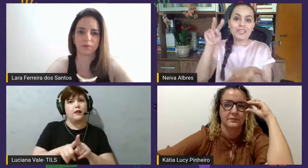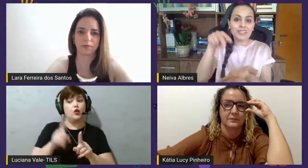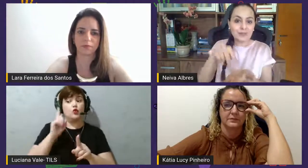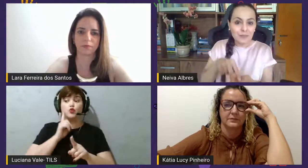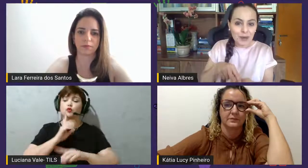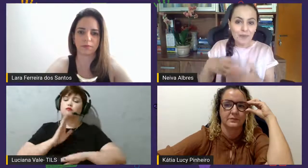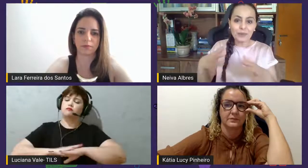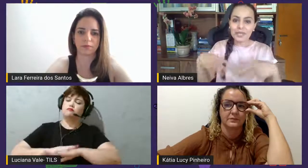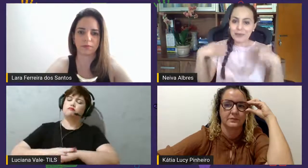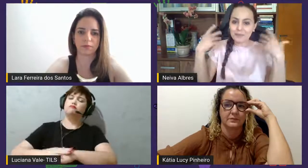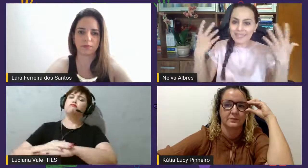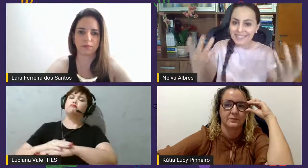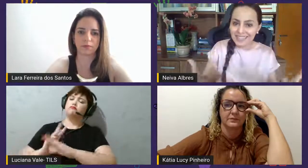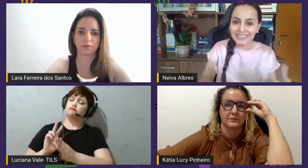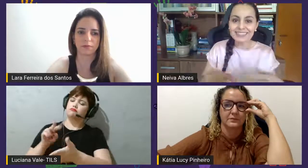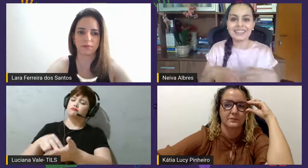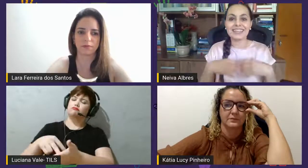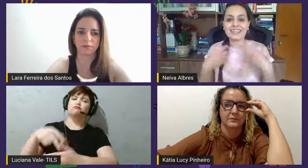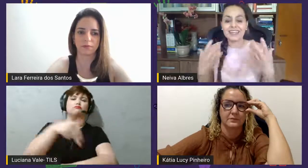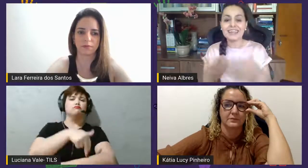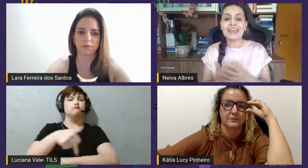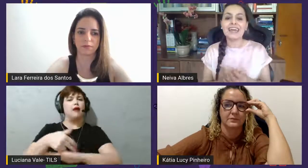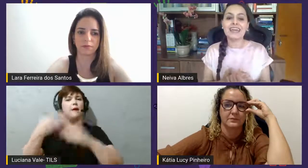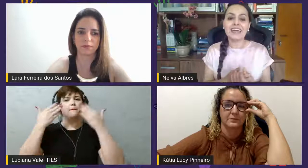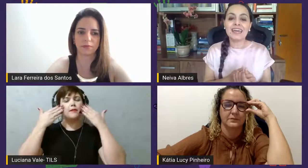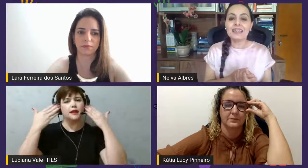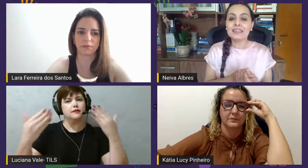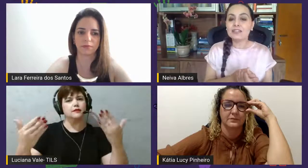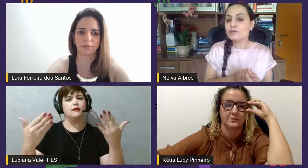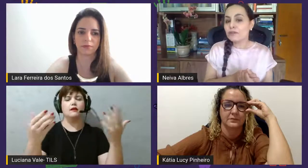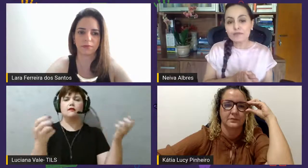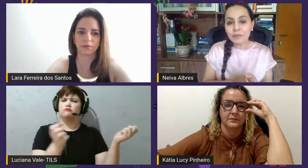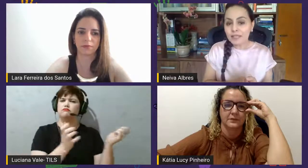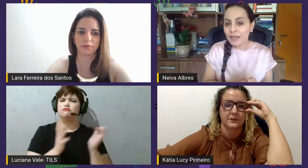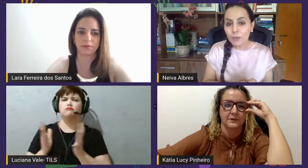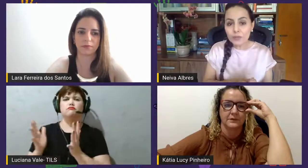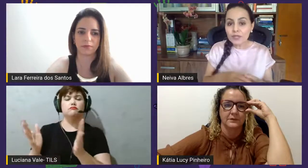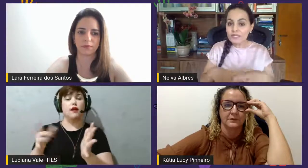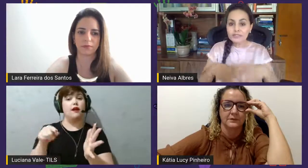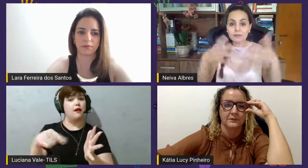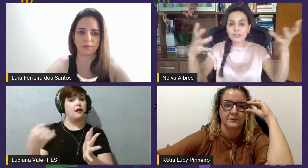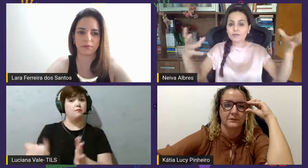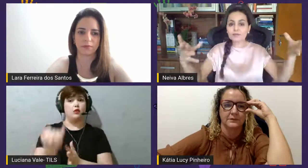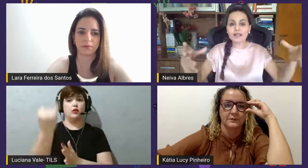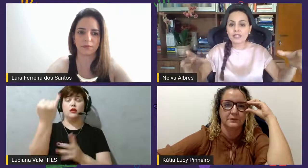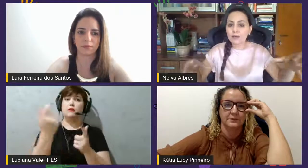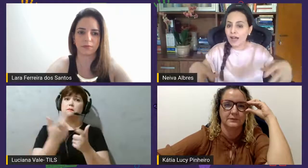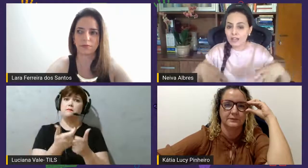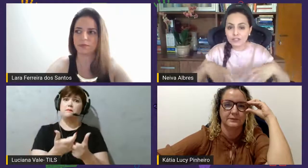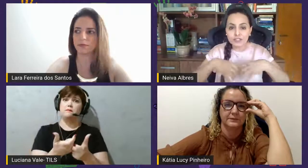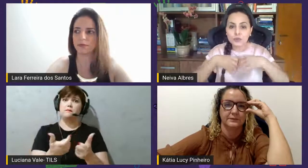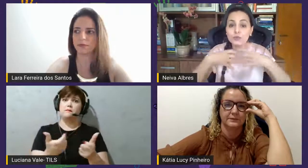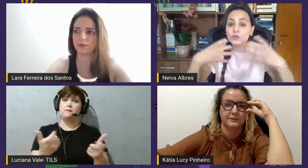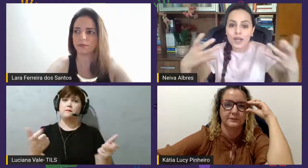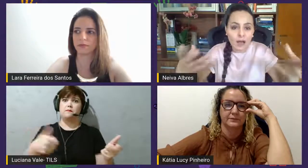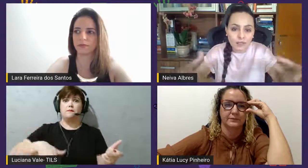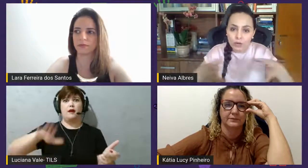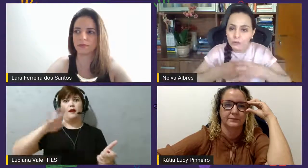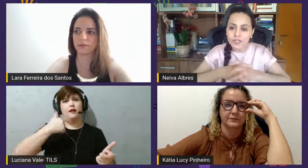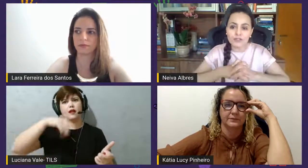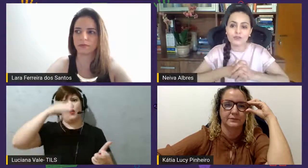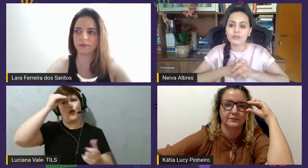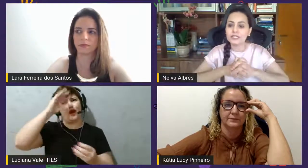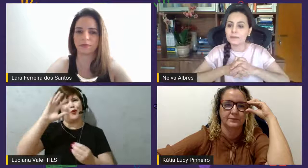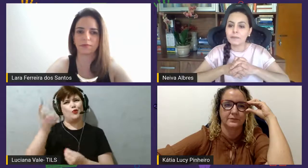produtores, como quem está no palco, quem apresenta, quem, né? E isso é fundamental para o crescimento da linguagem cultural